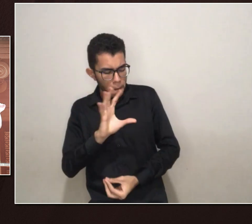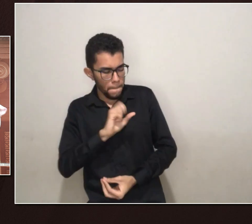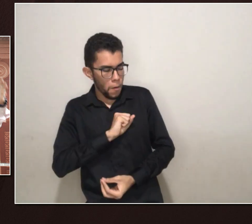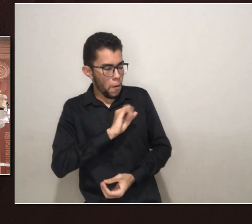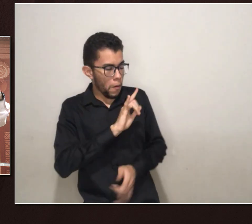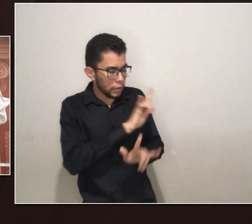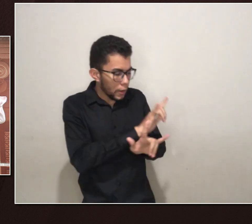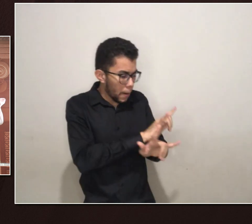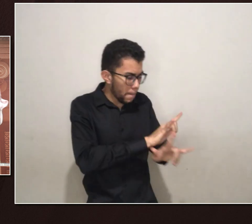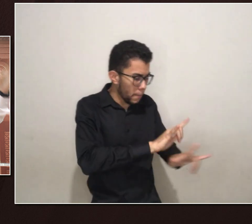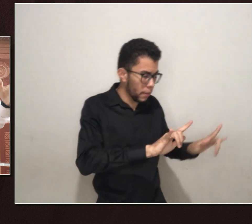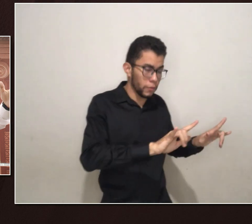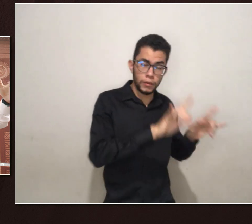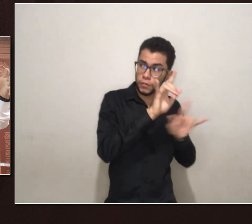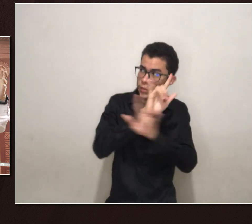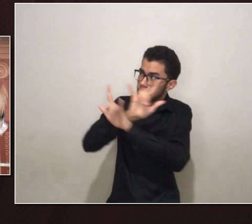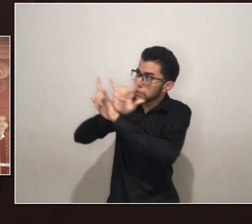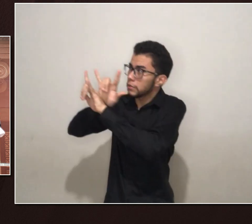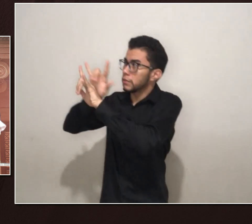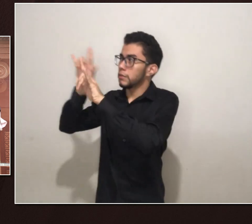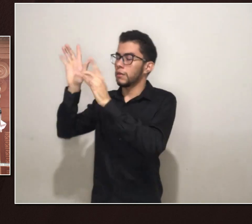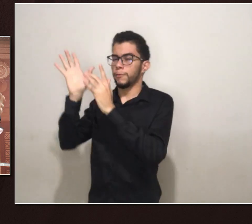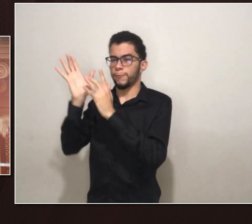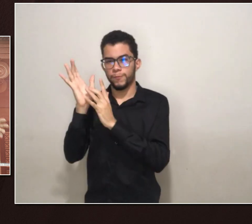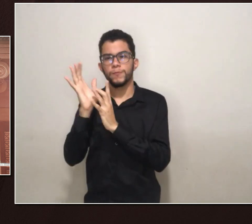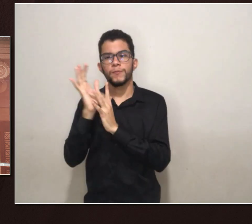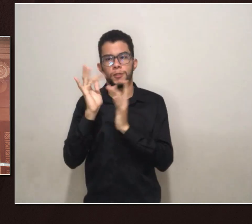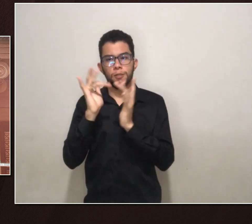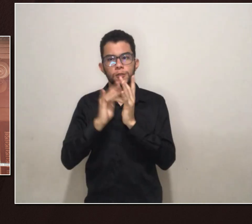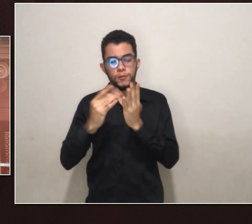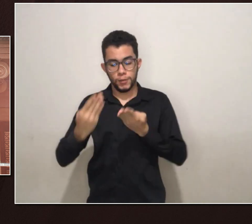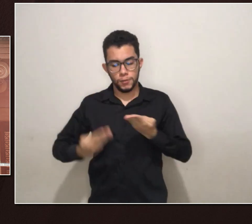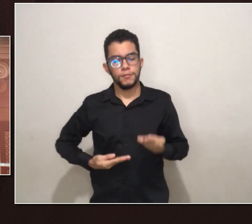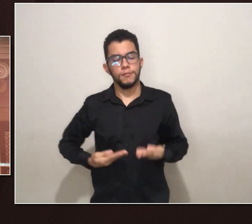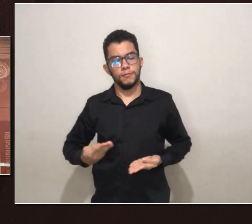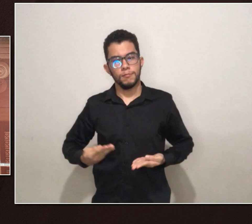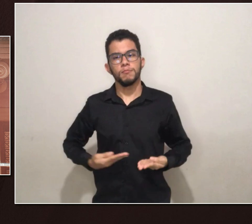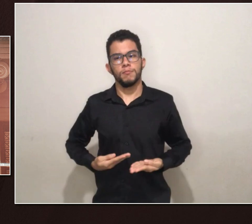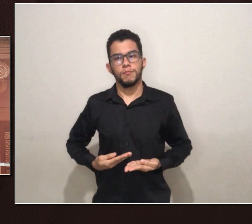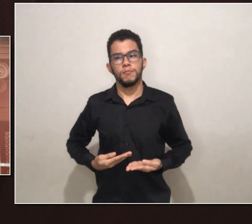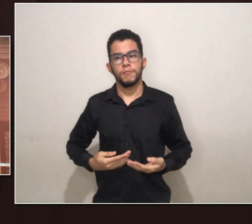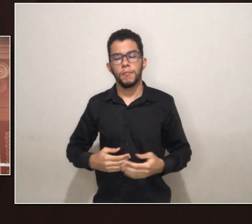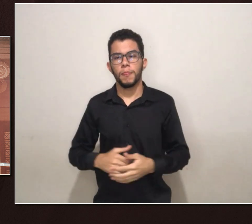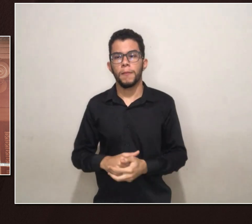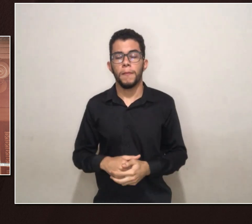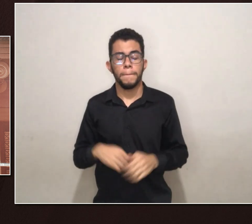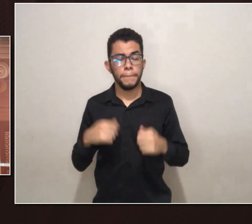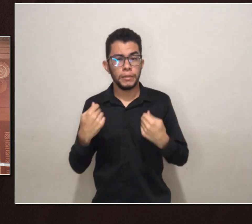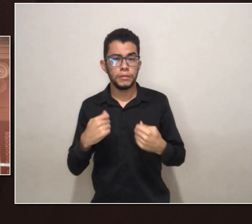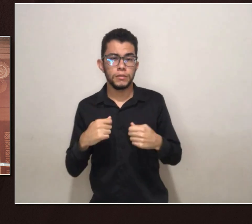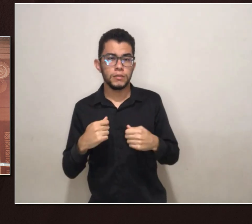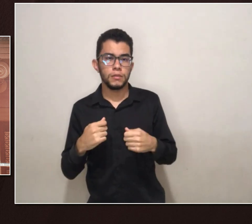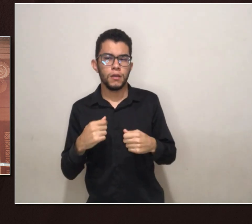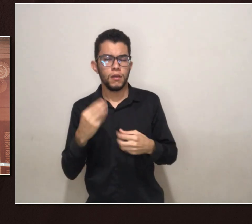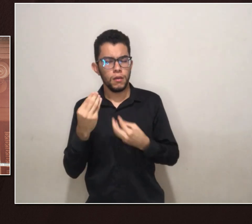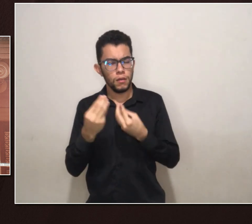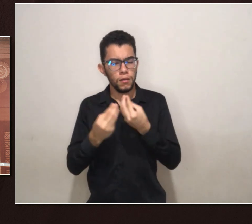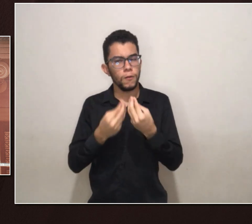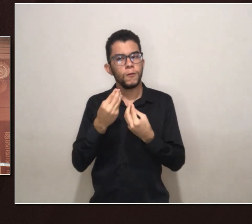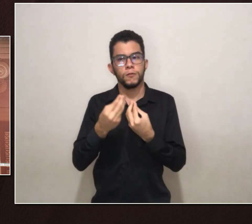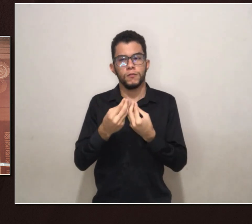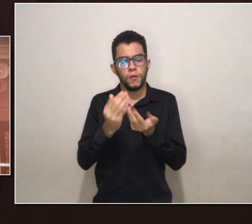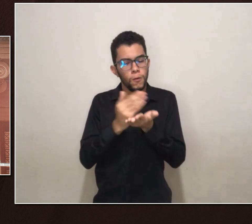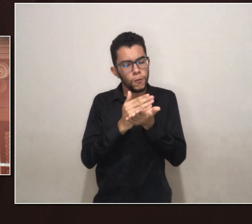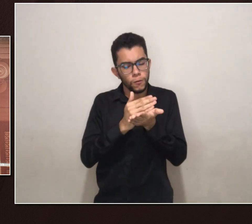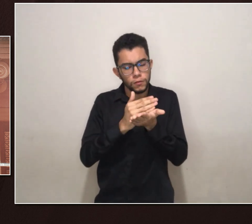servir as pessoas, sair para pregar o evangelho, cuidar das pessoas, irmãos, tudo tem que proceder de amor. O